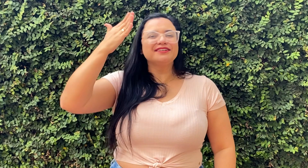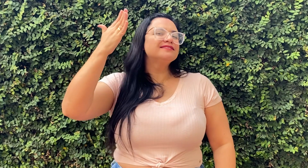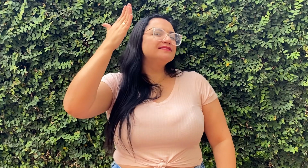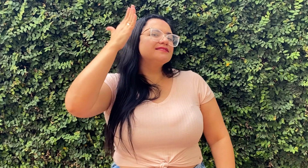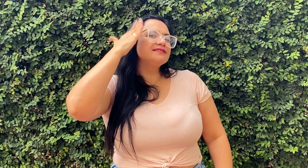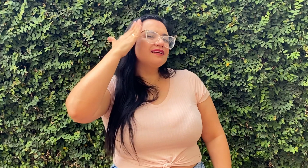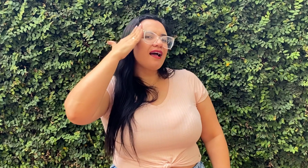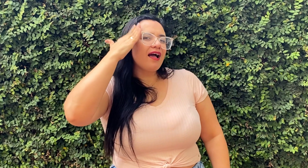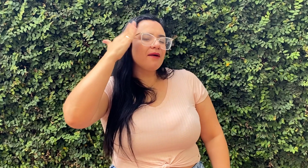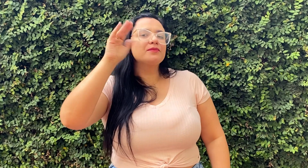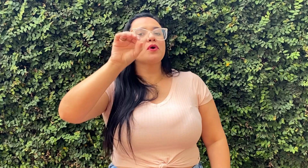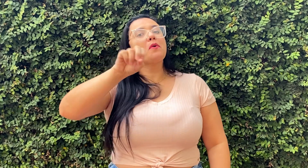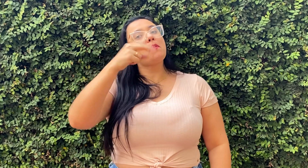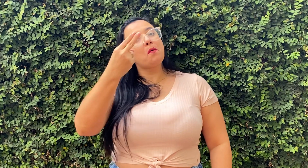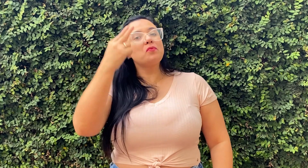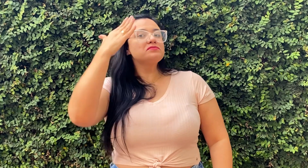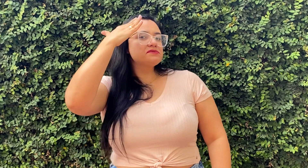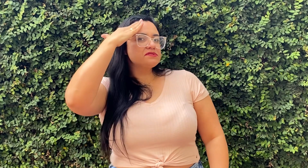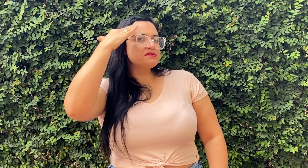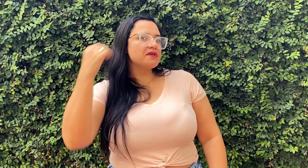forma, ou dessa forma.